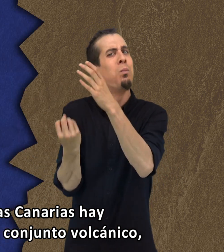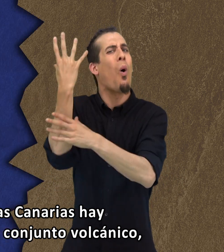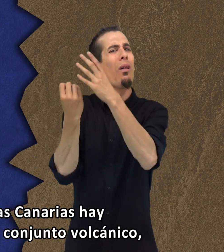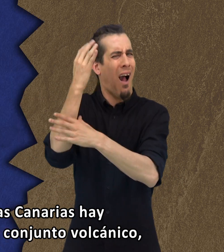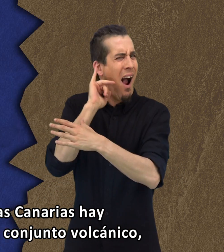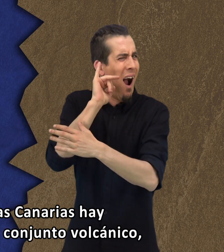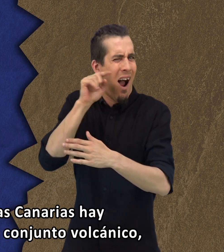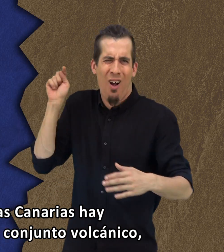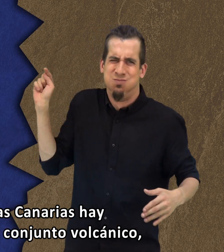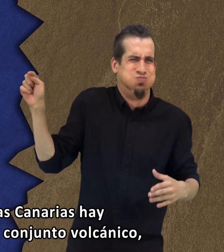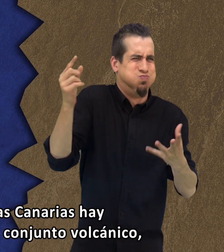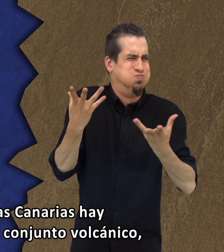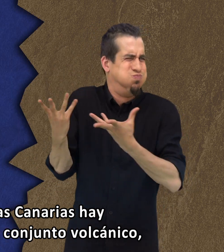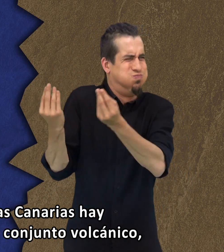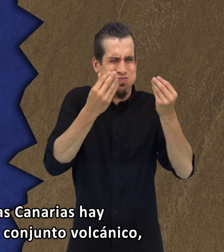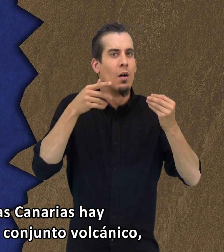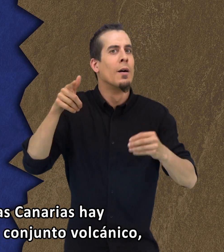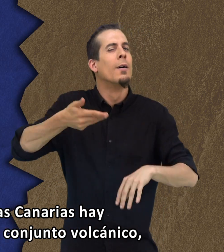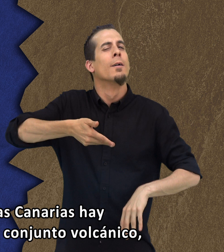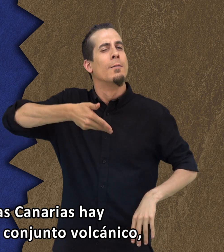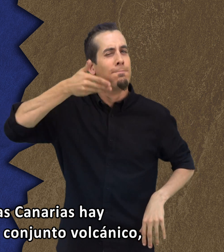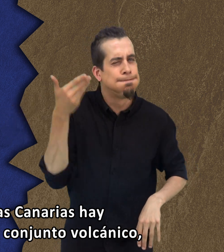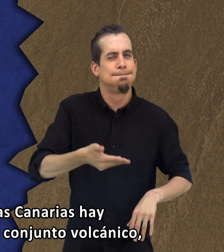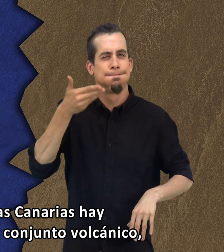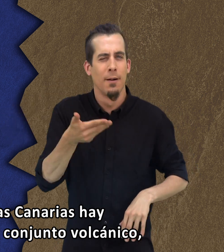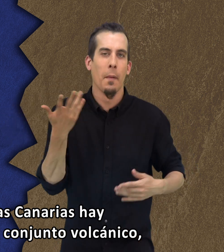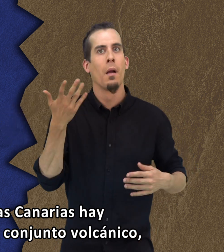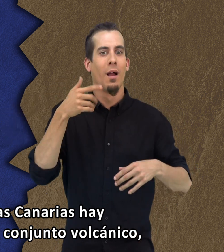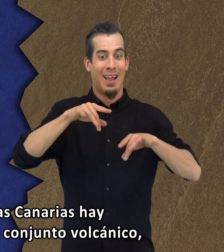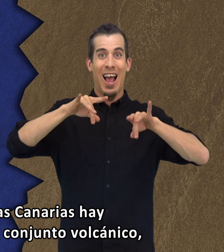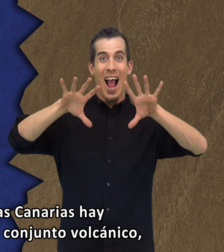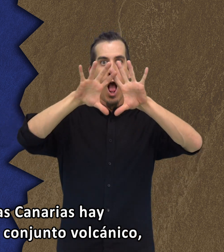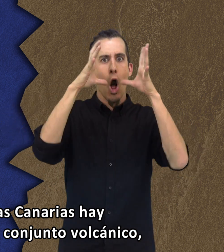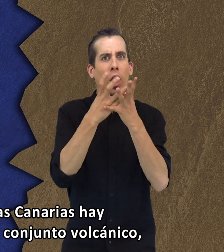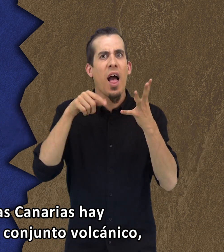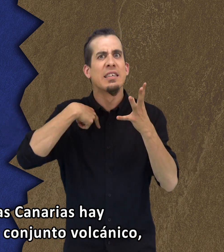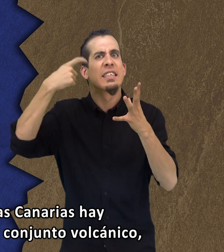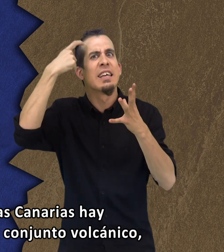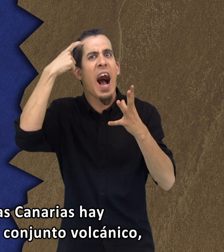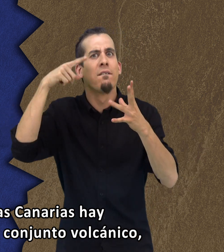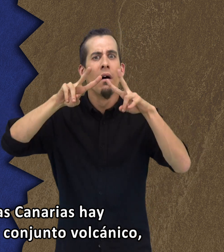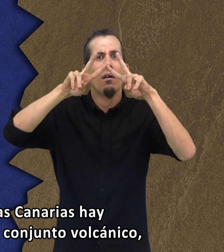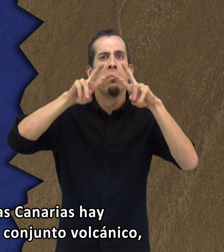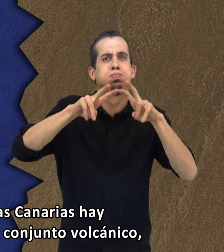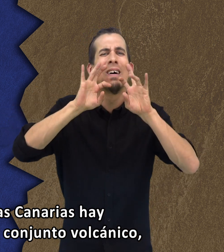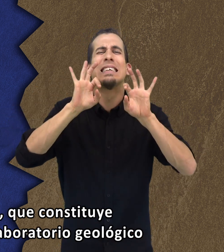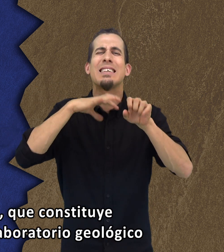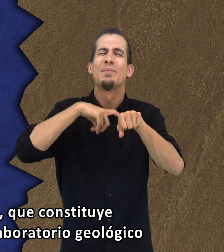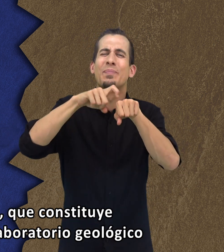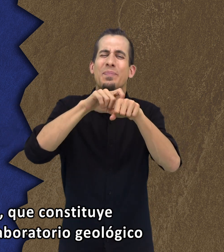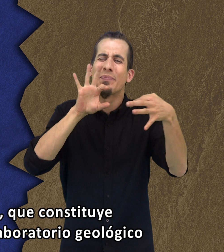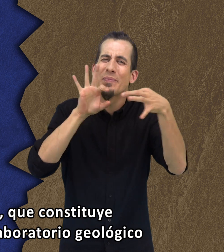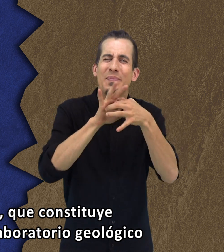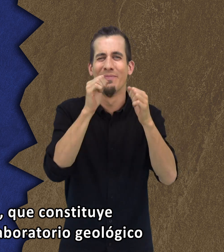en las islas canarias hay un importante conjunto volcánico activo aún que constituye un excelente